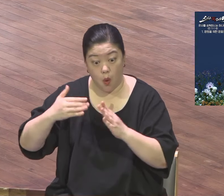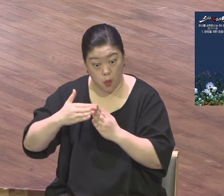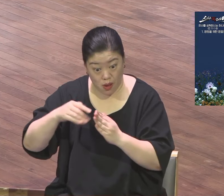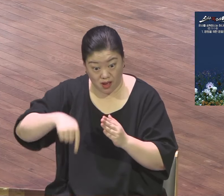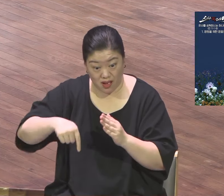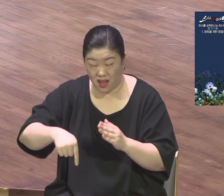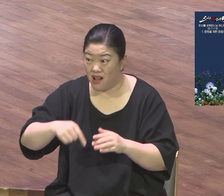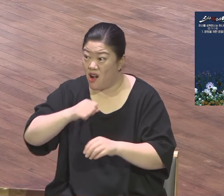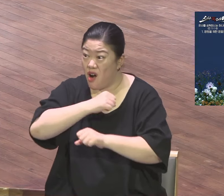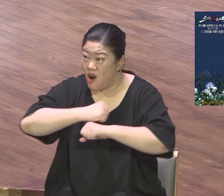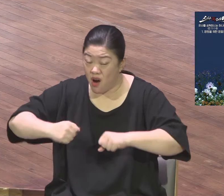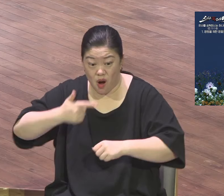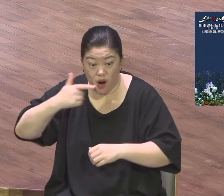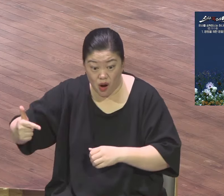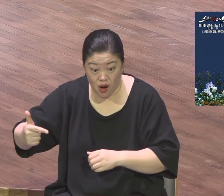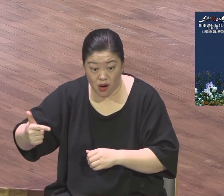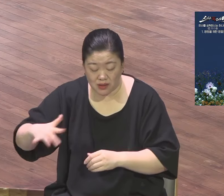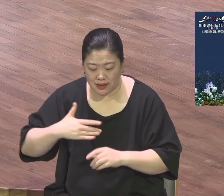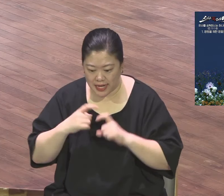하나님께서